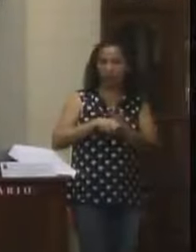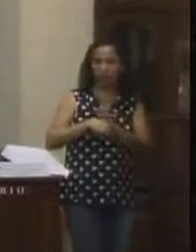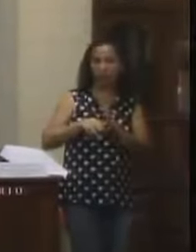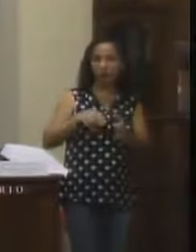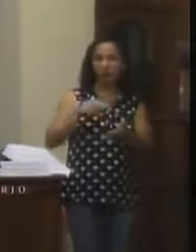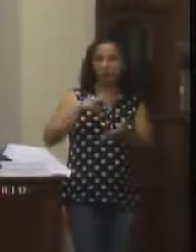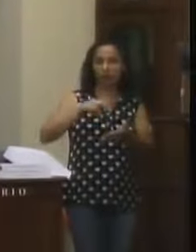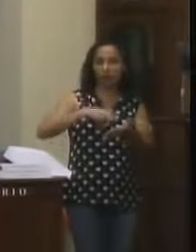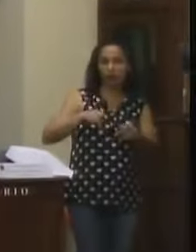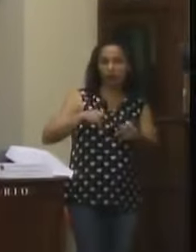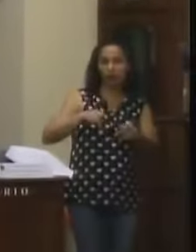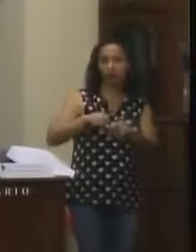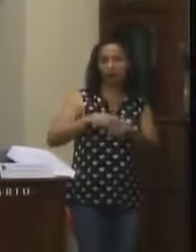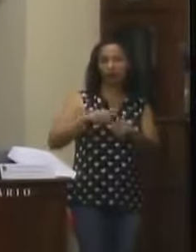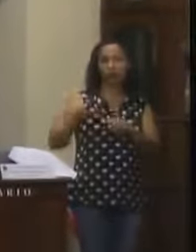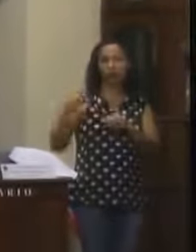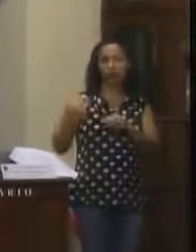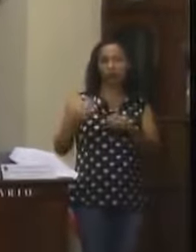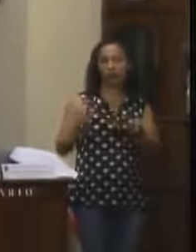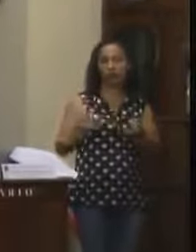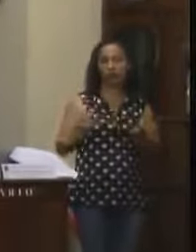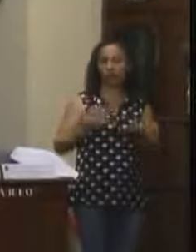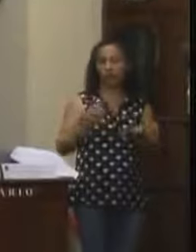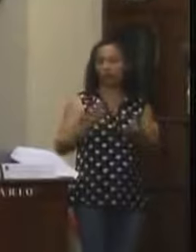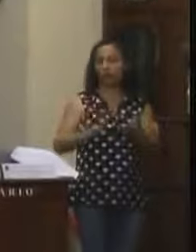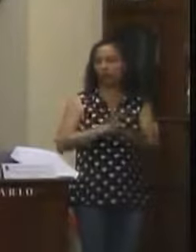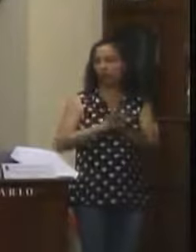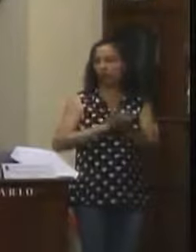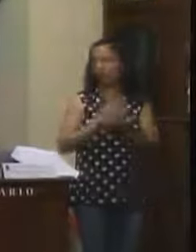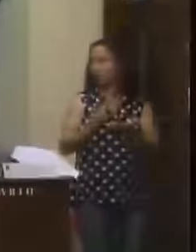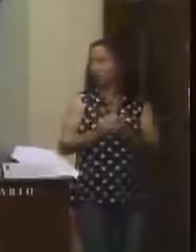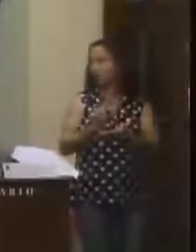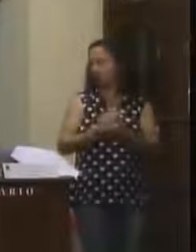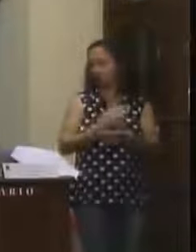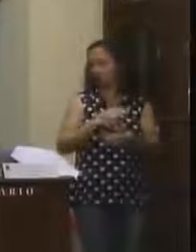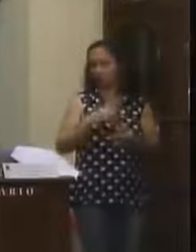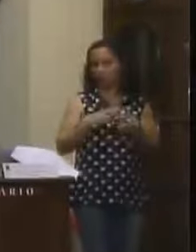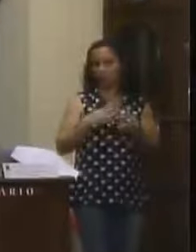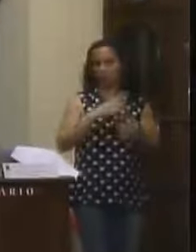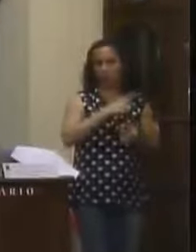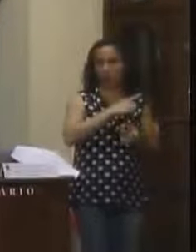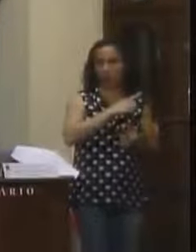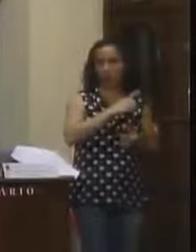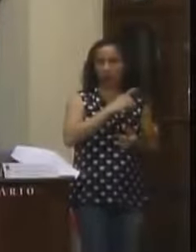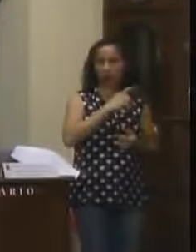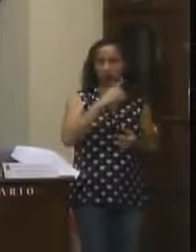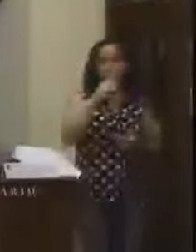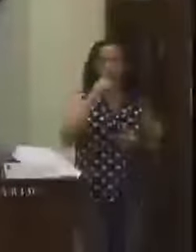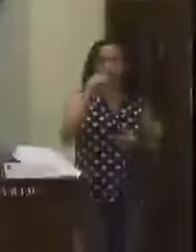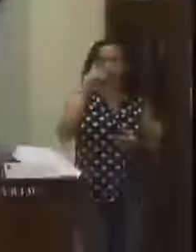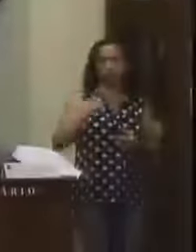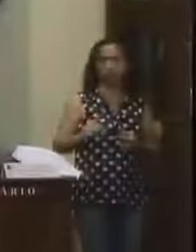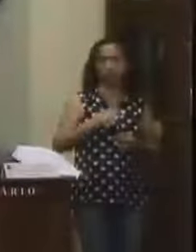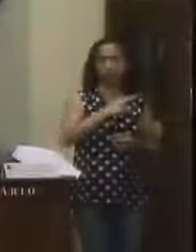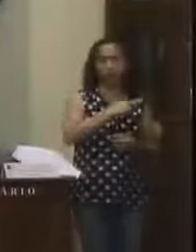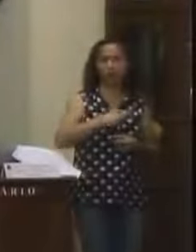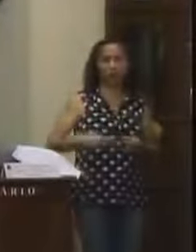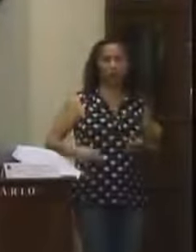que a matéria é de natureza legislativa e quanto à iniciativa de competência privativa da mesa diretora dessa Câmara Municipal, nos termos do inciso do